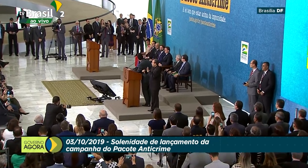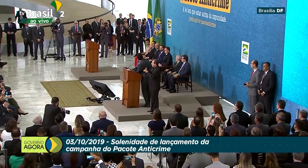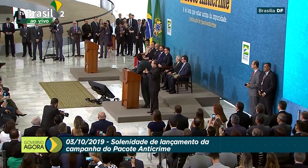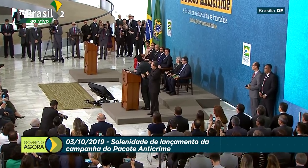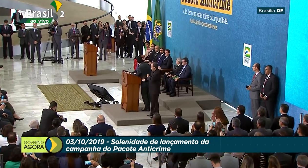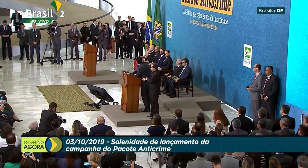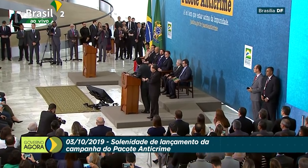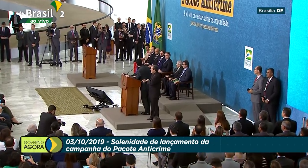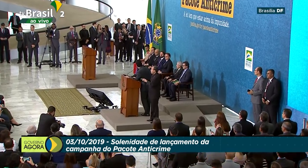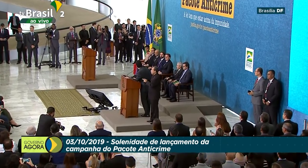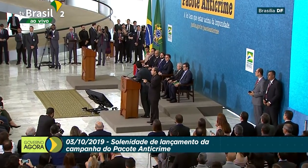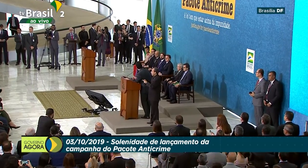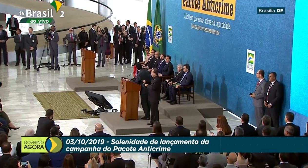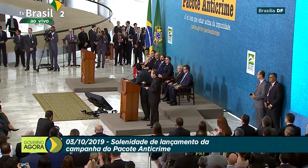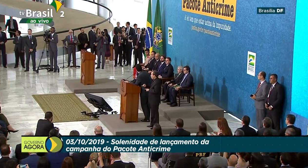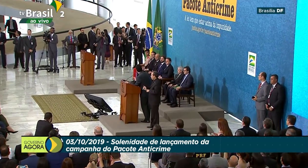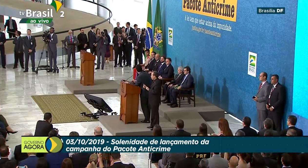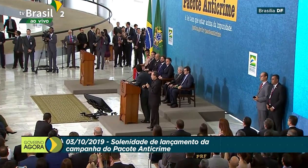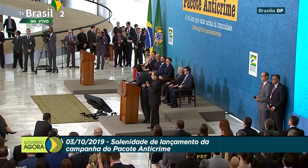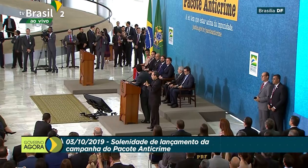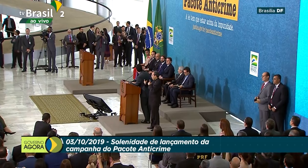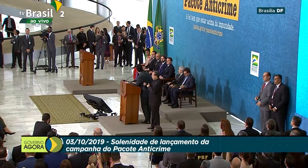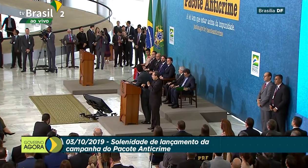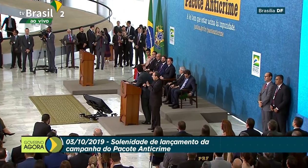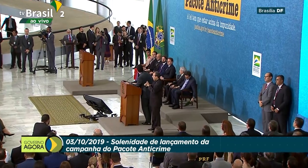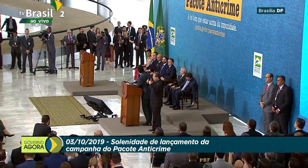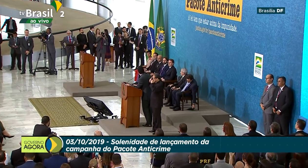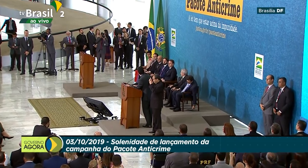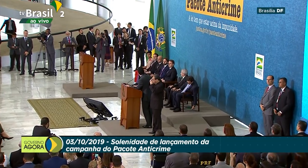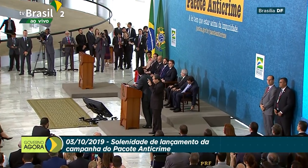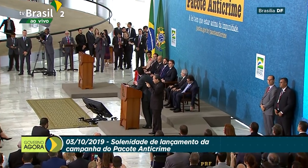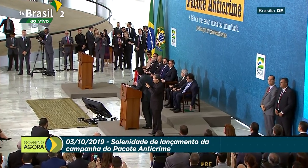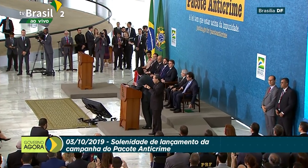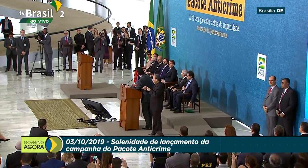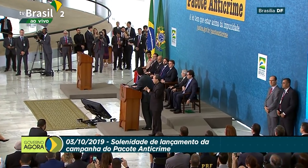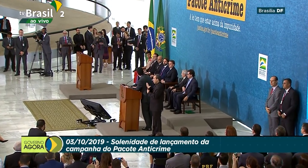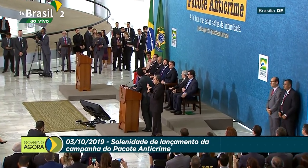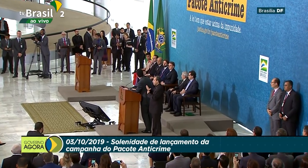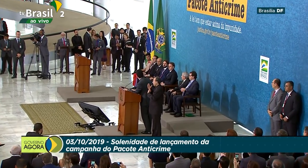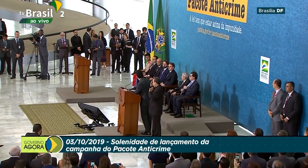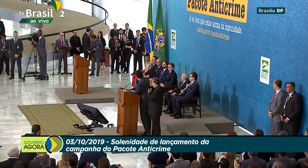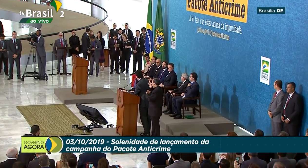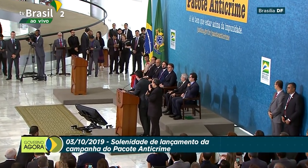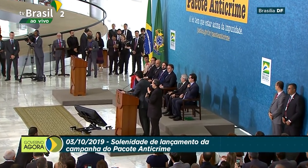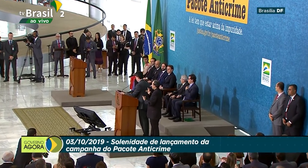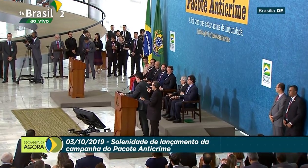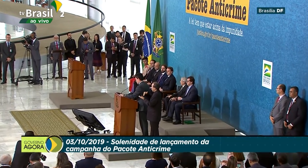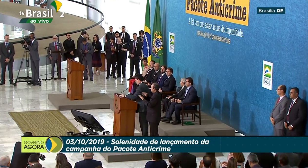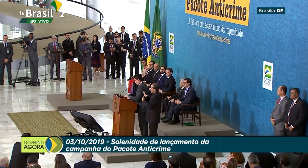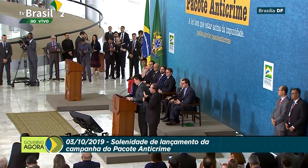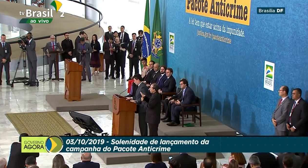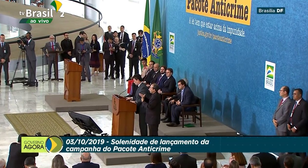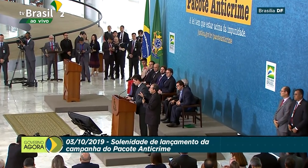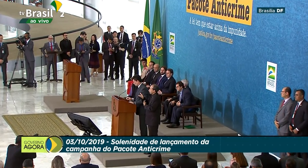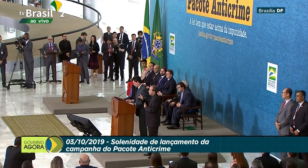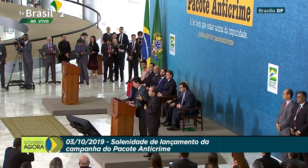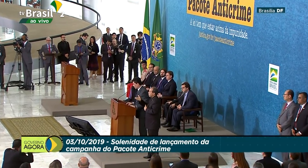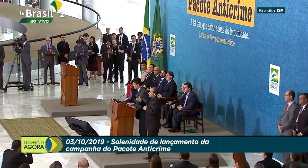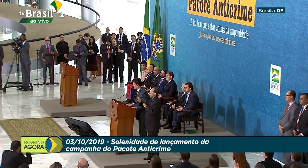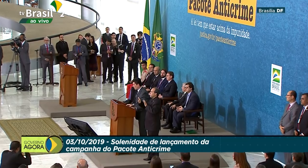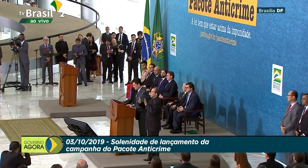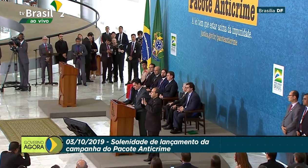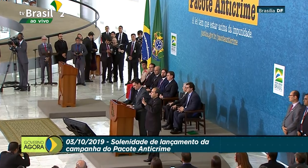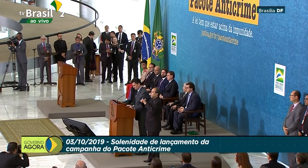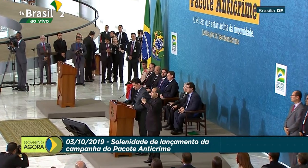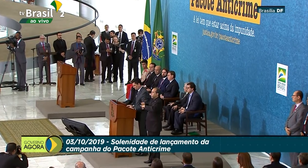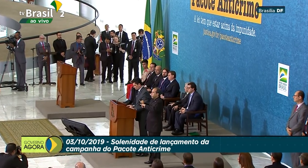para agradecer a oportunidade de apresentar essa proposta, esse projeto de lei, essa campanha publicitária no âmbito do